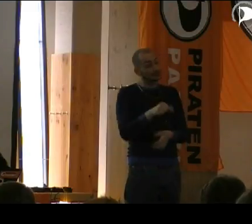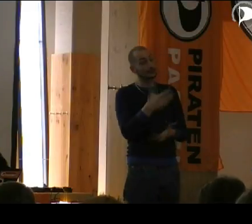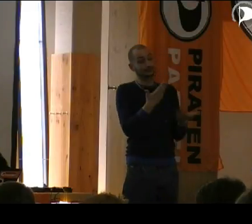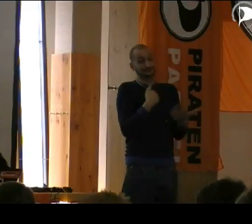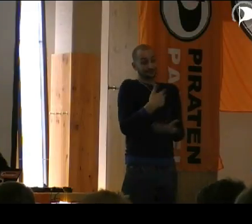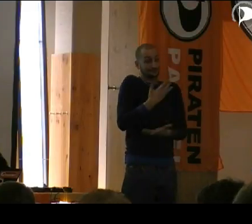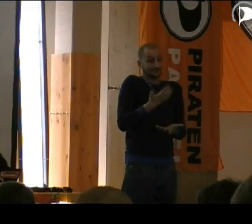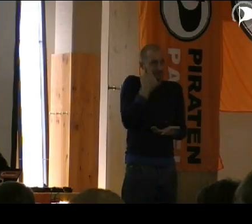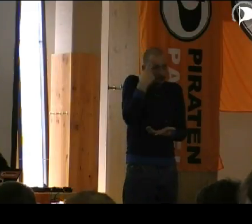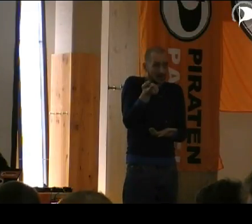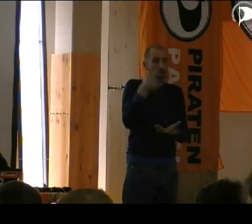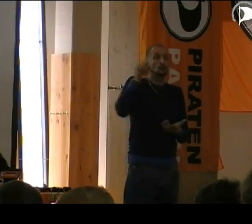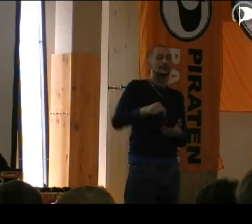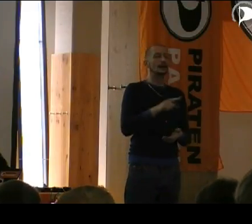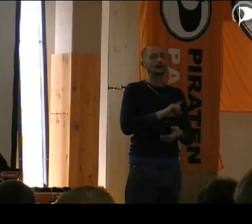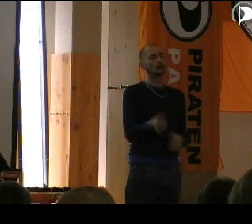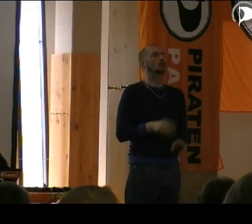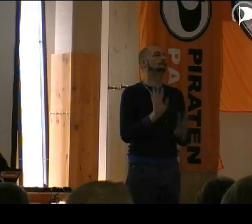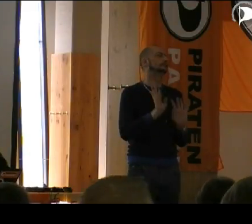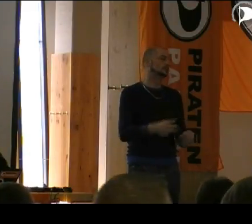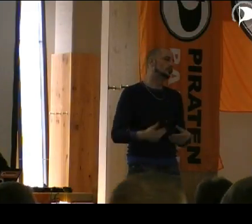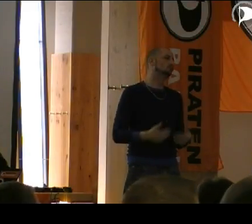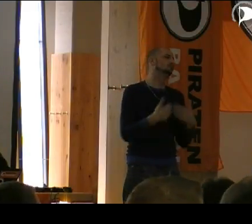nicht schleifen zu lassen und